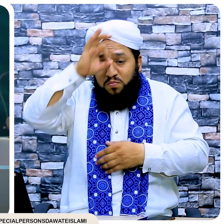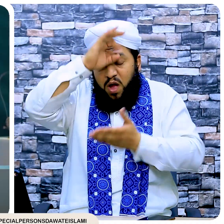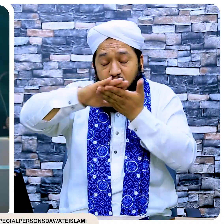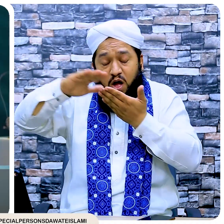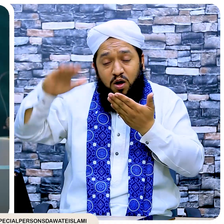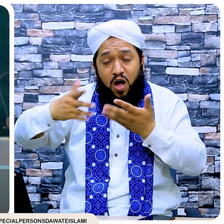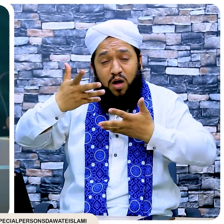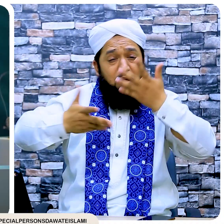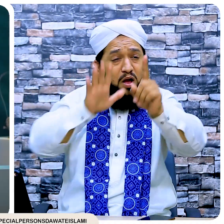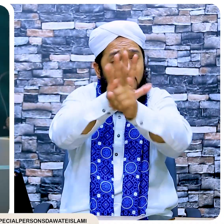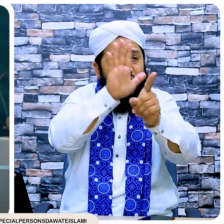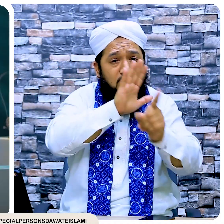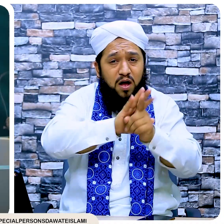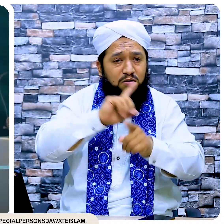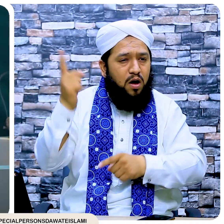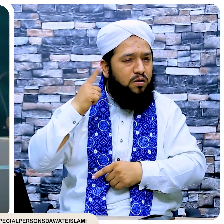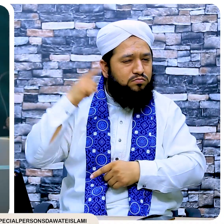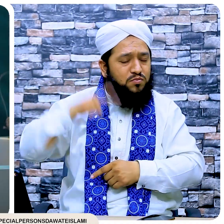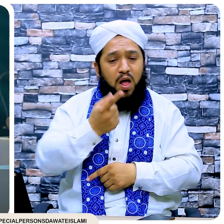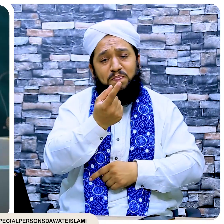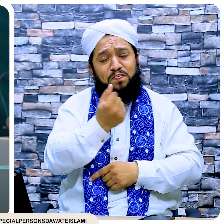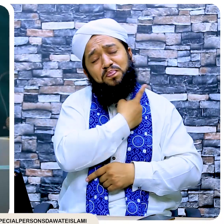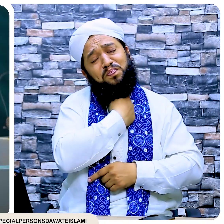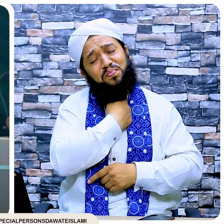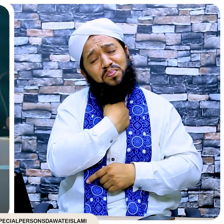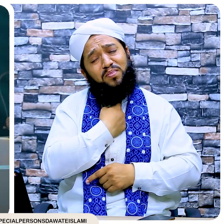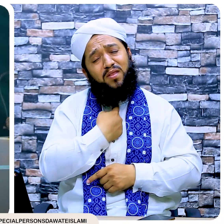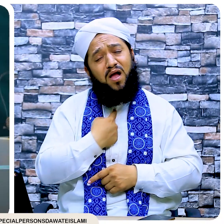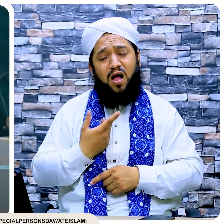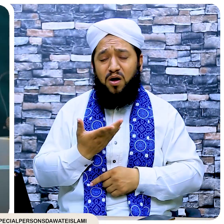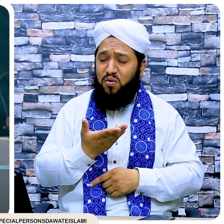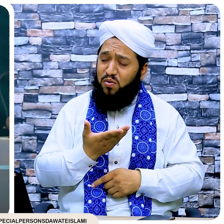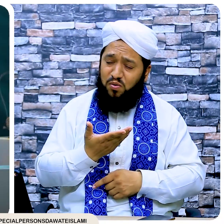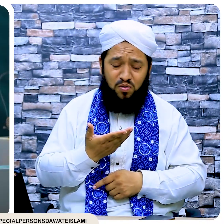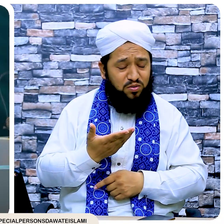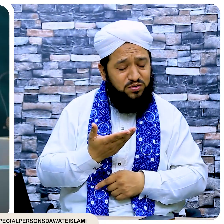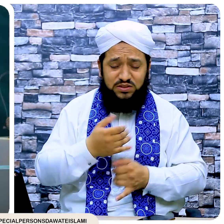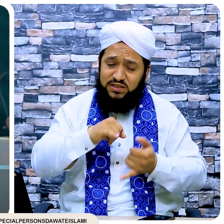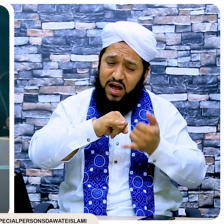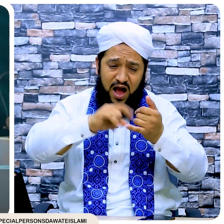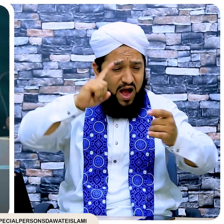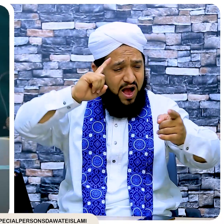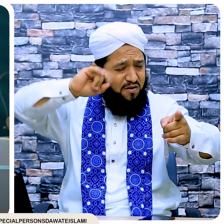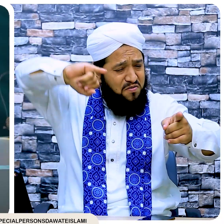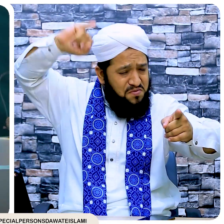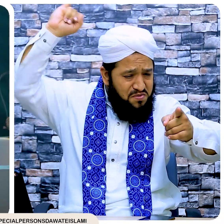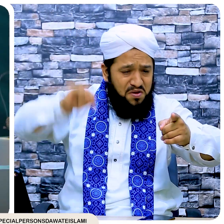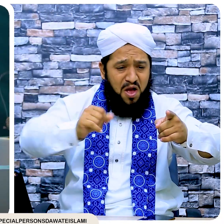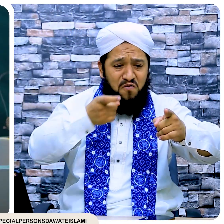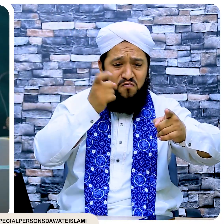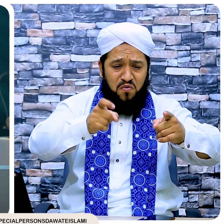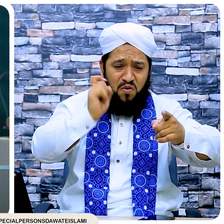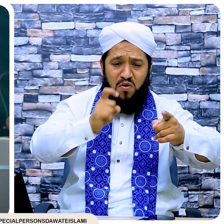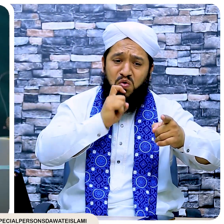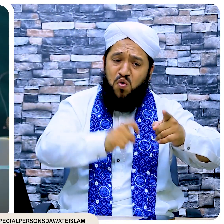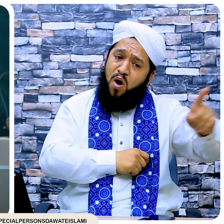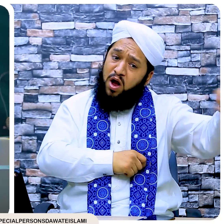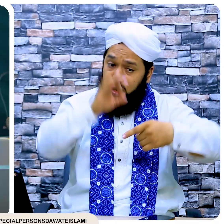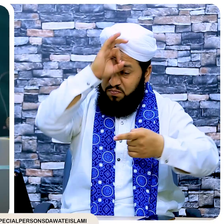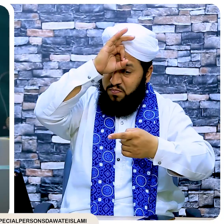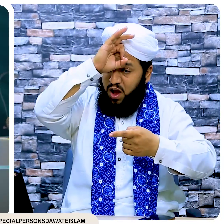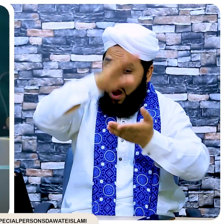مگر لالچ کیا کچھ انسان سے کرواتی ہے۔ اب شکی ابن سعد نے اپنے ناپاک لشکر کو امام مظلوم رضی اللہ عنہ